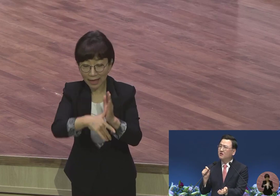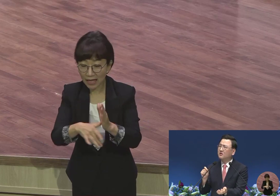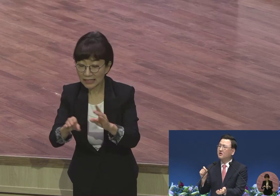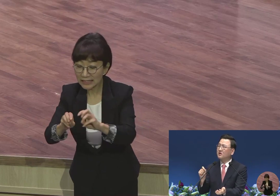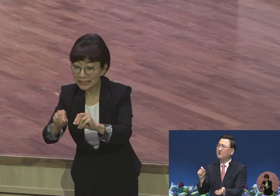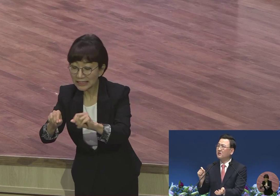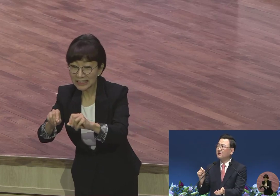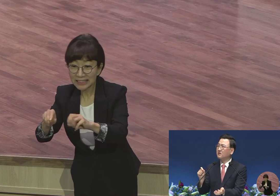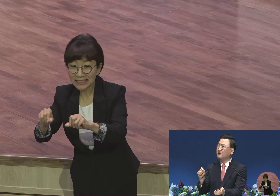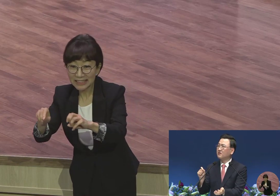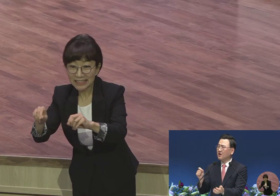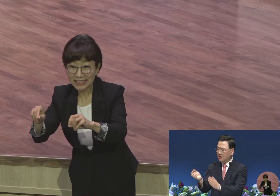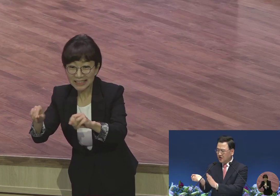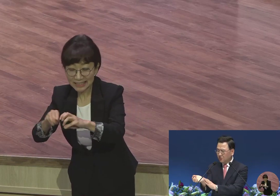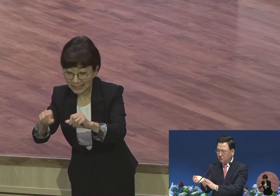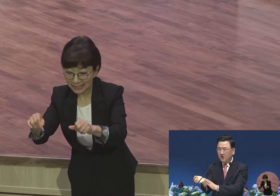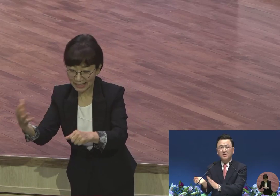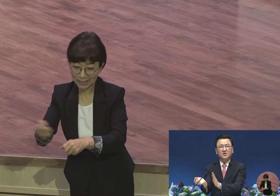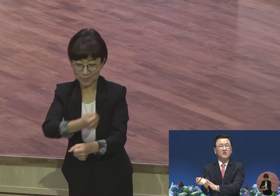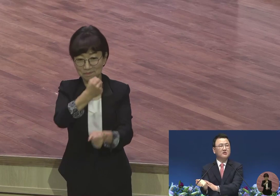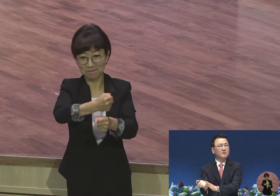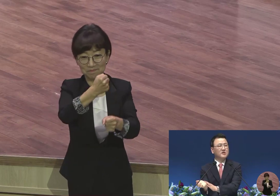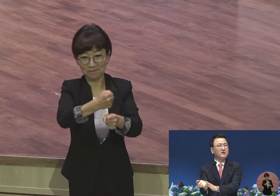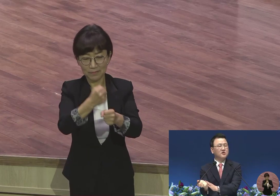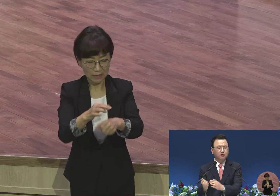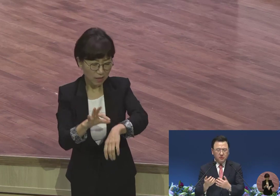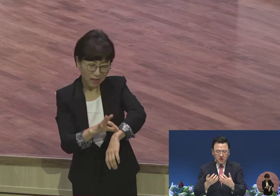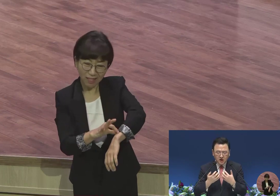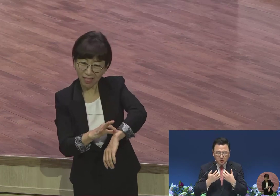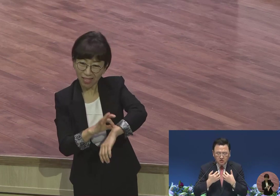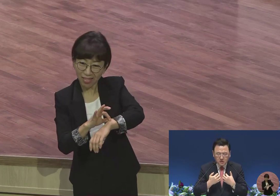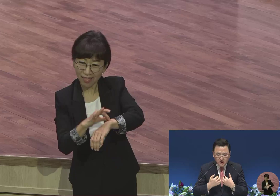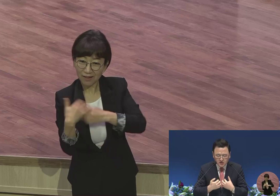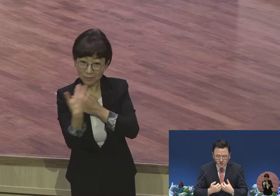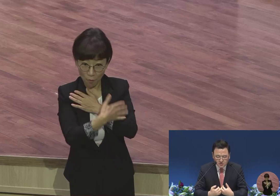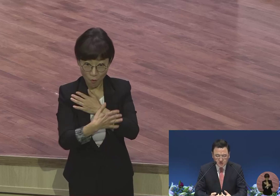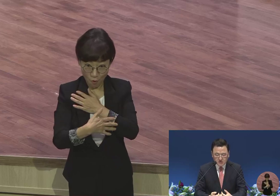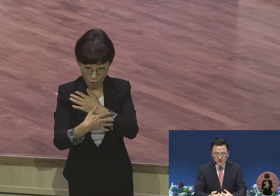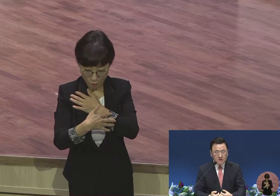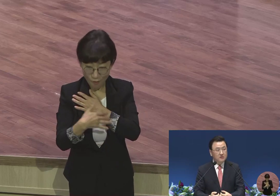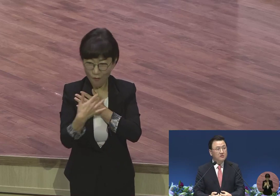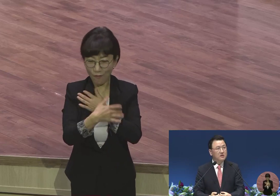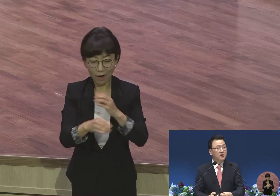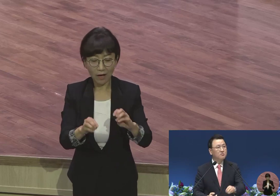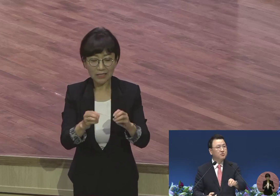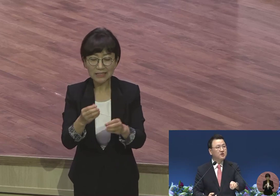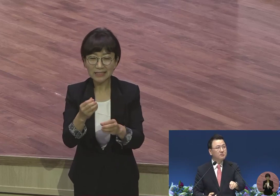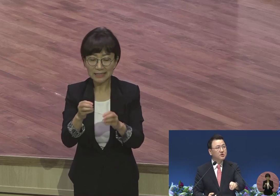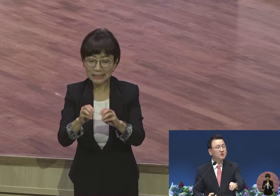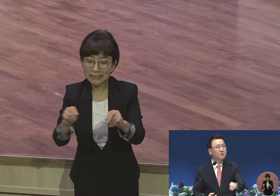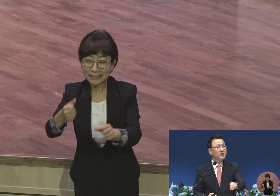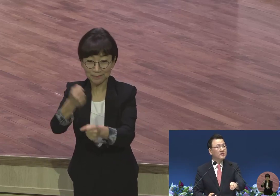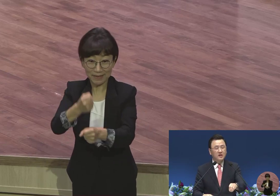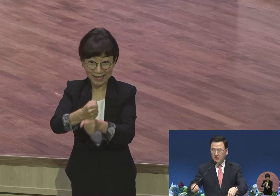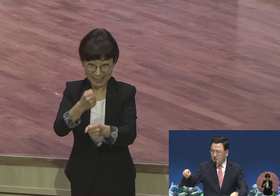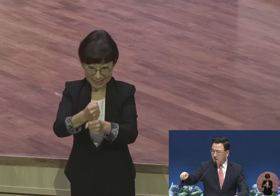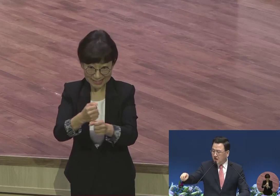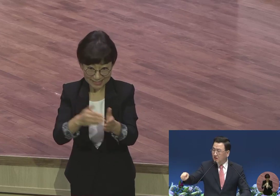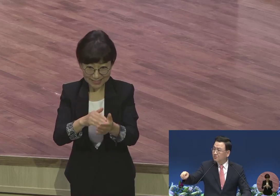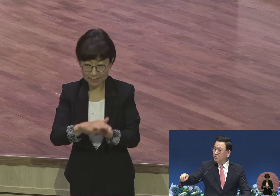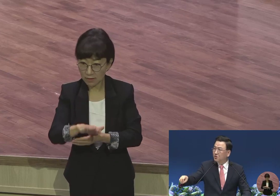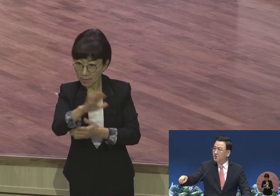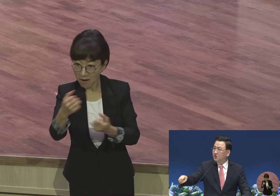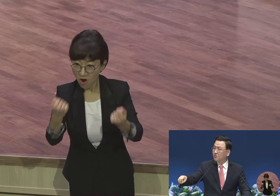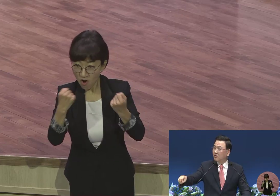번역하면 티끌이에요. 티끌. 이 육체는 티끌입니다. 그래서 육체가 건강하기 위해서는 뿌리 음식을 먹어야 돼.